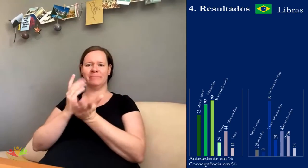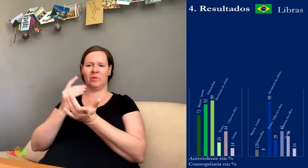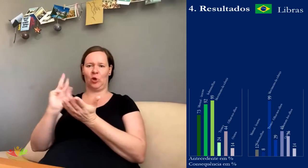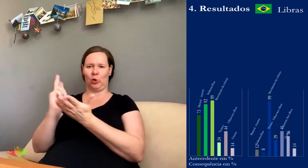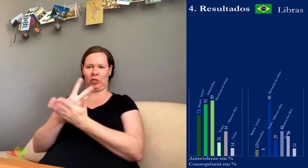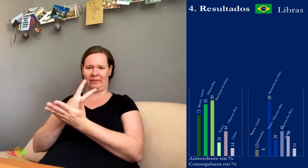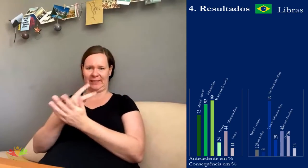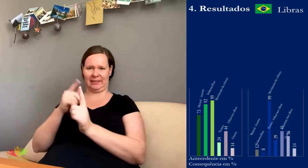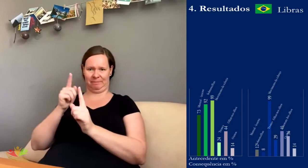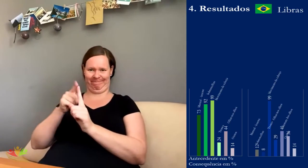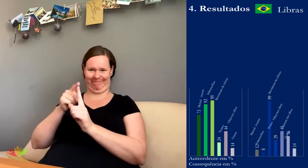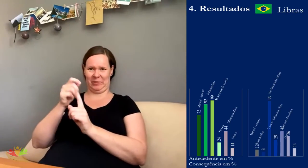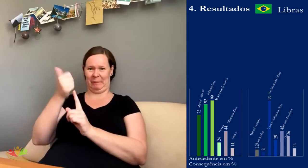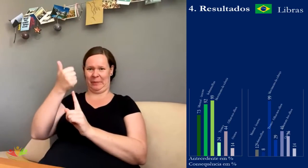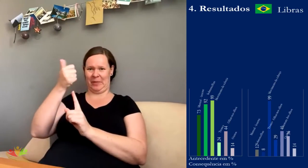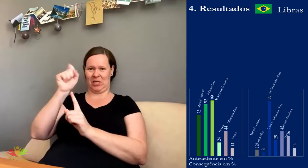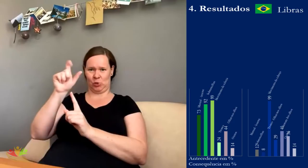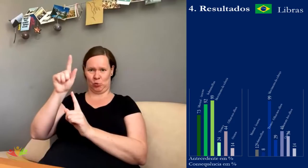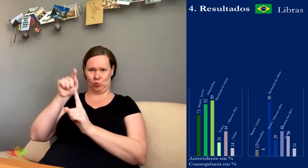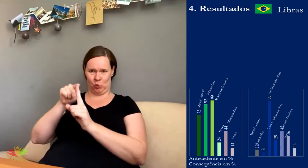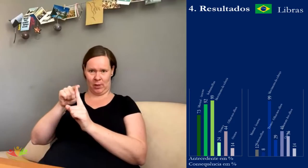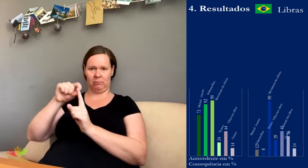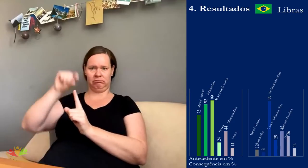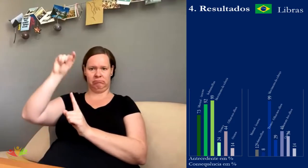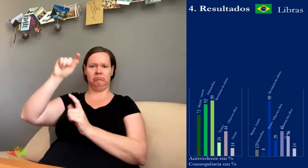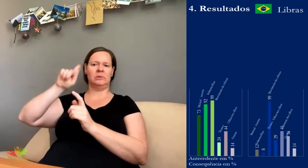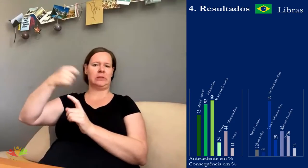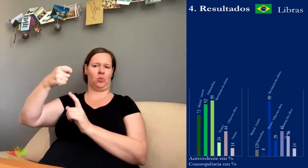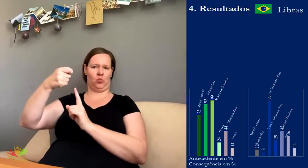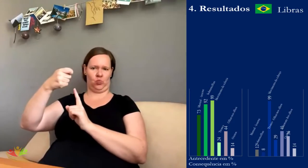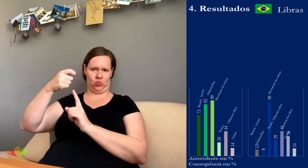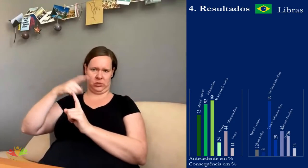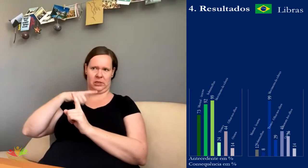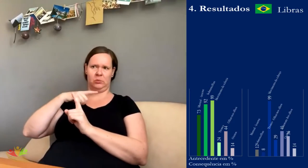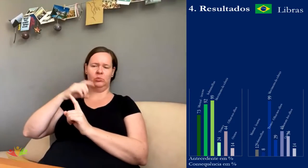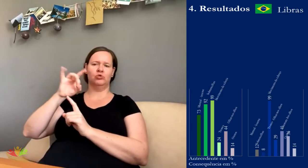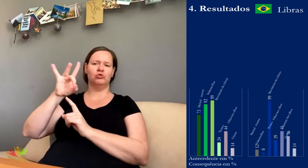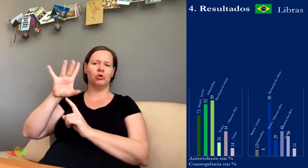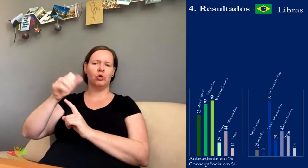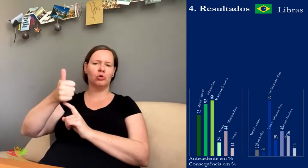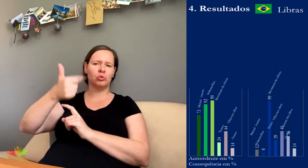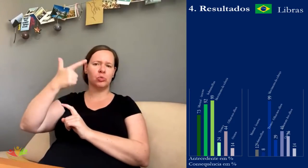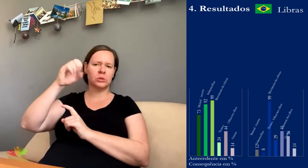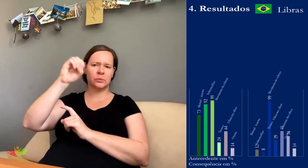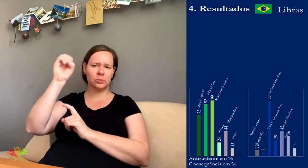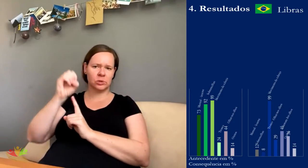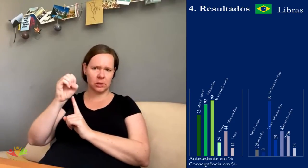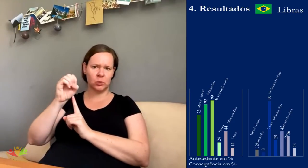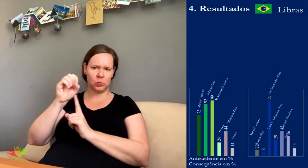Libras, mas ele aparece muito pouco.